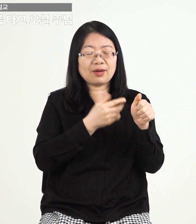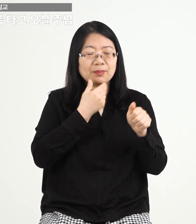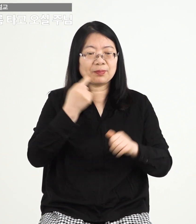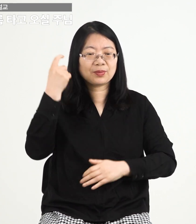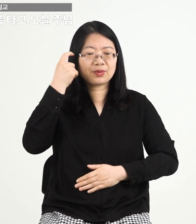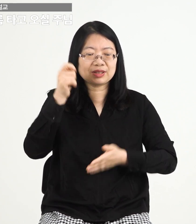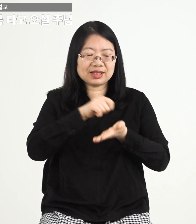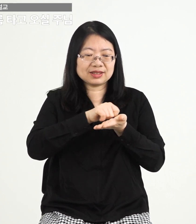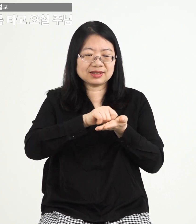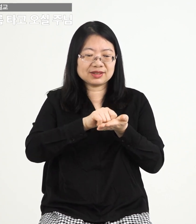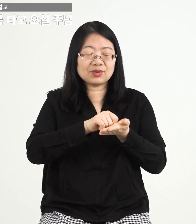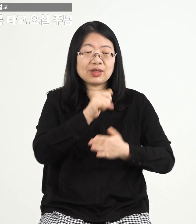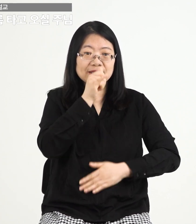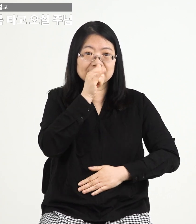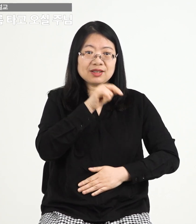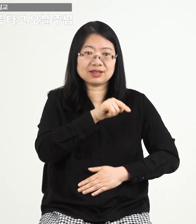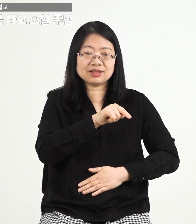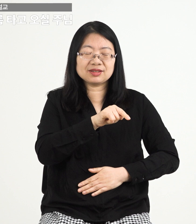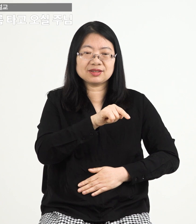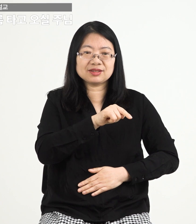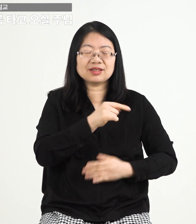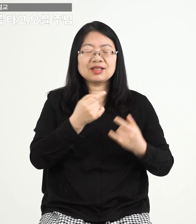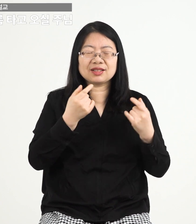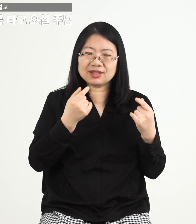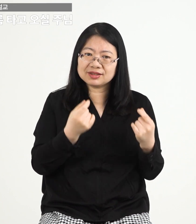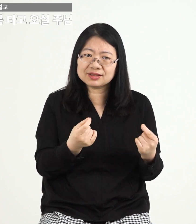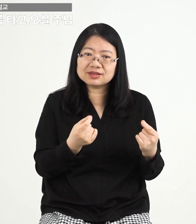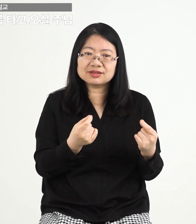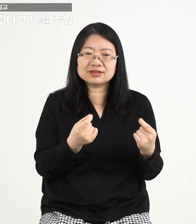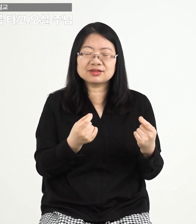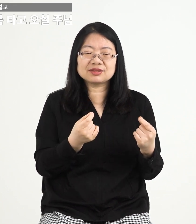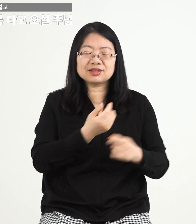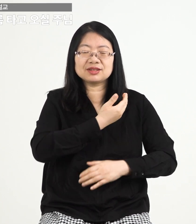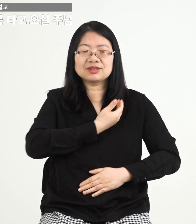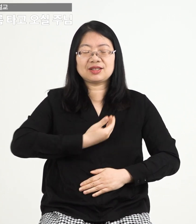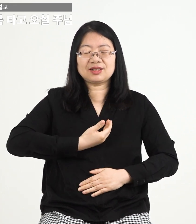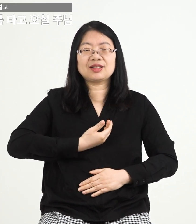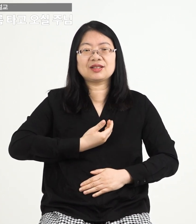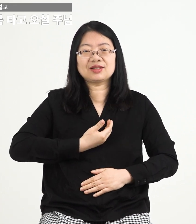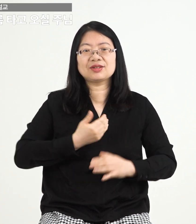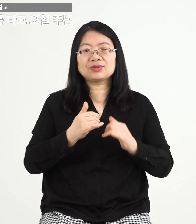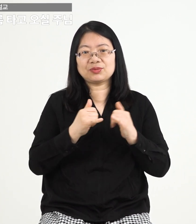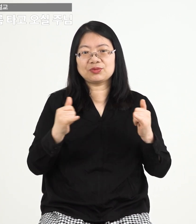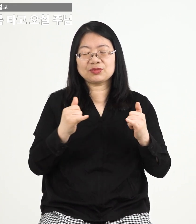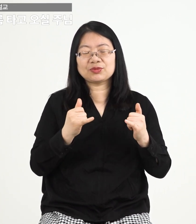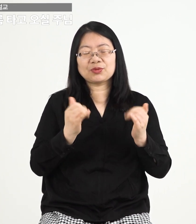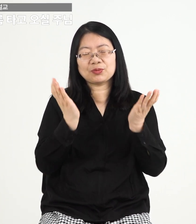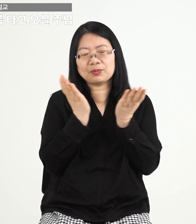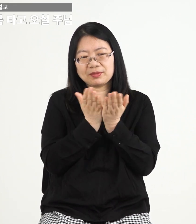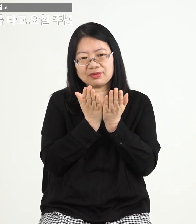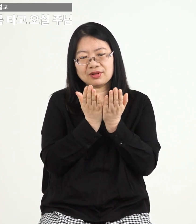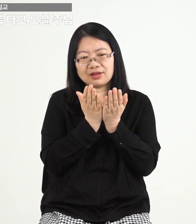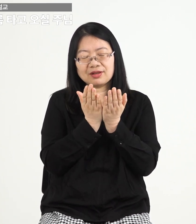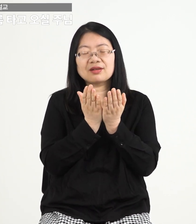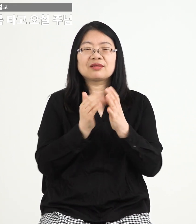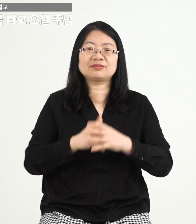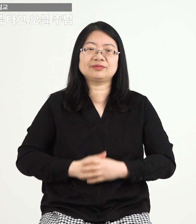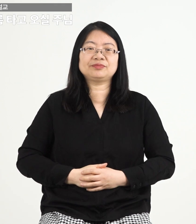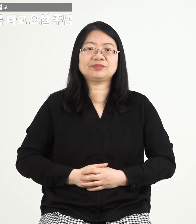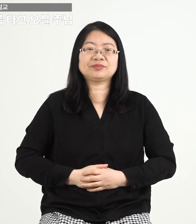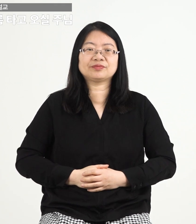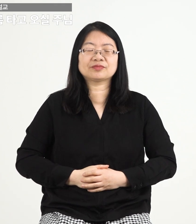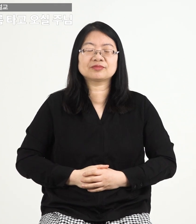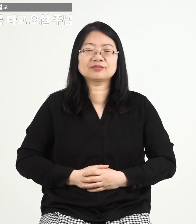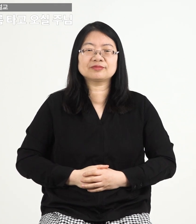요한복음을 기록한 그 같은 동일한 사도인 것이 정확하다, 이렇게 보는 거죠.